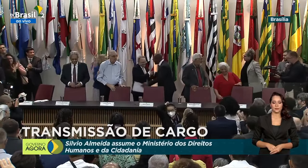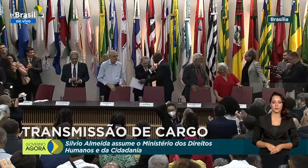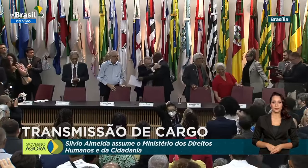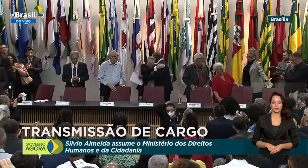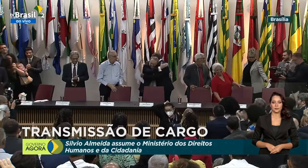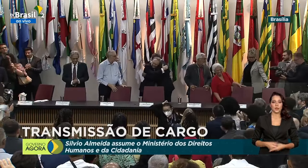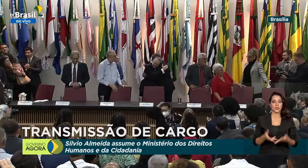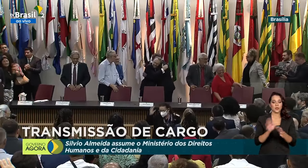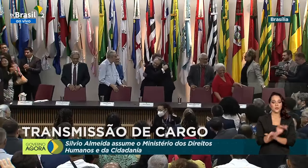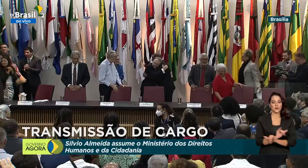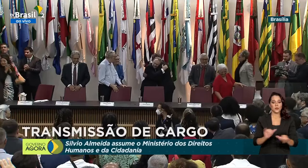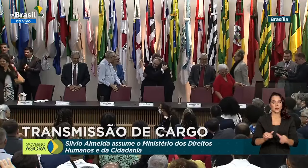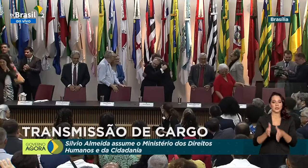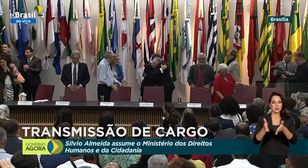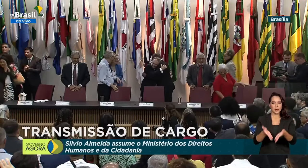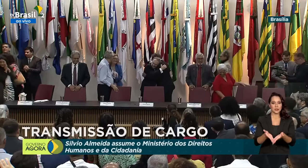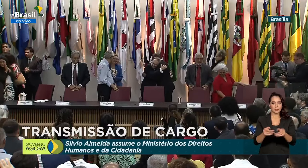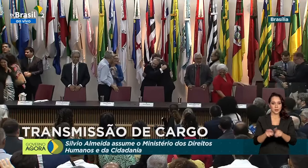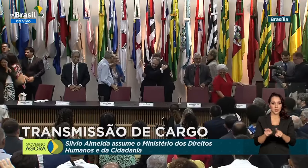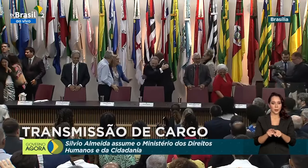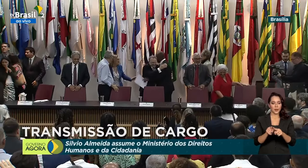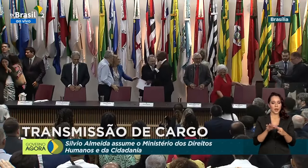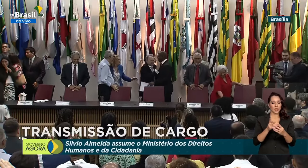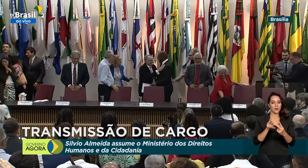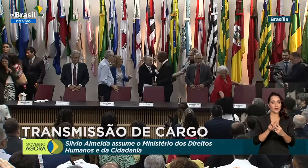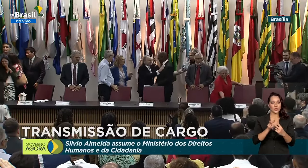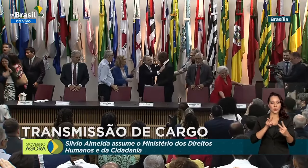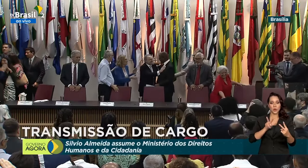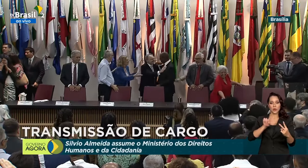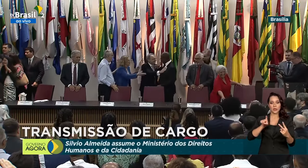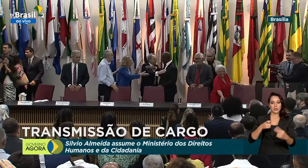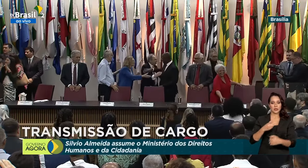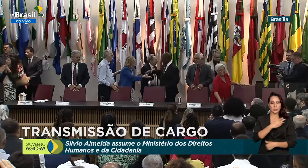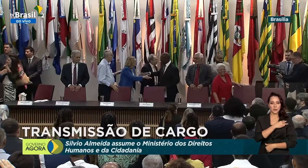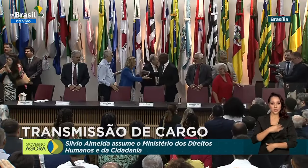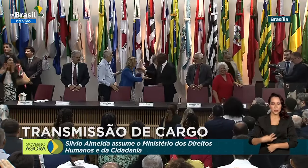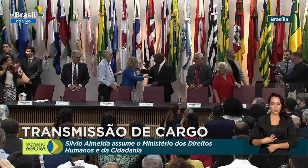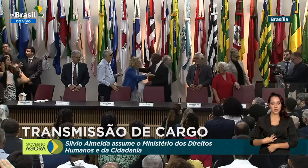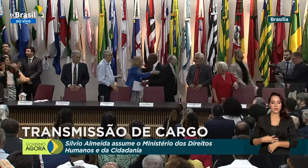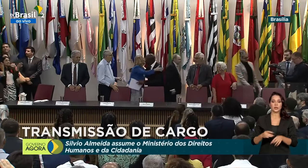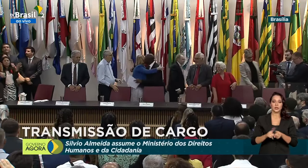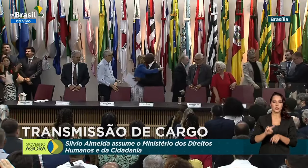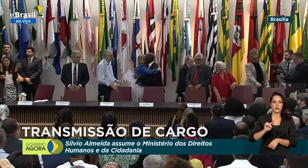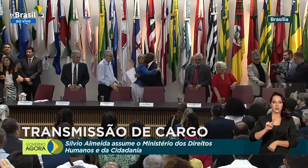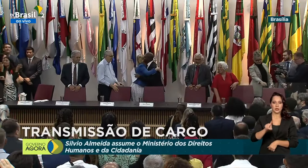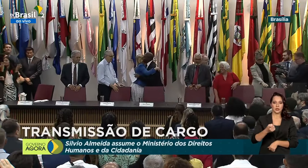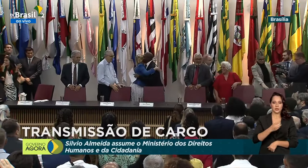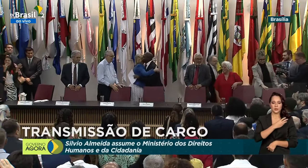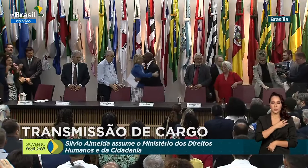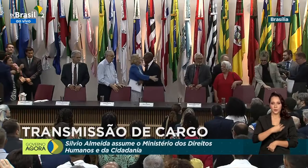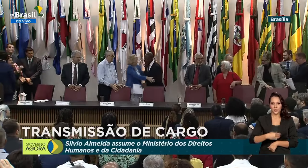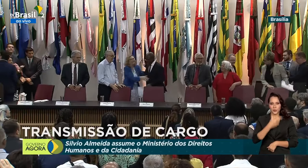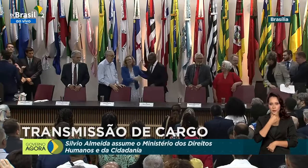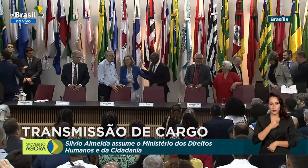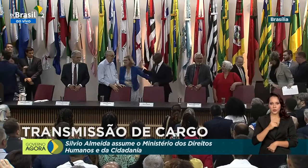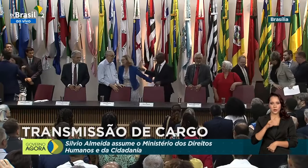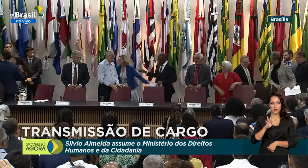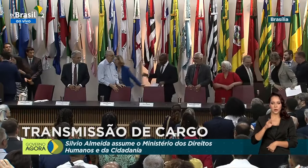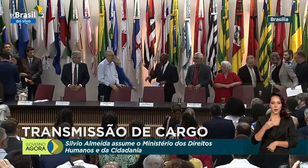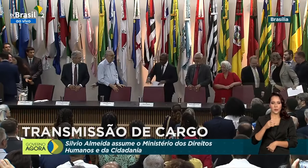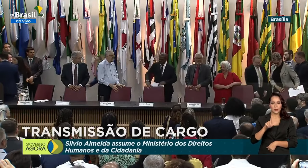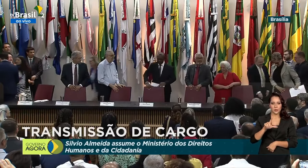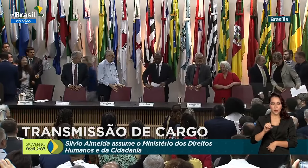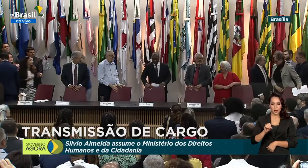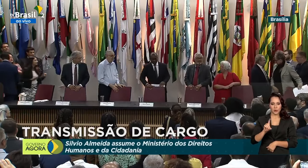informamos que participam de forma remota às vezes ministras e os ministros Paulo de Tarso